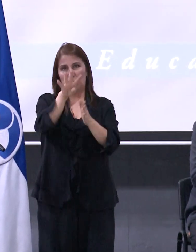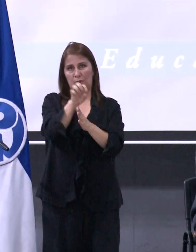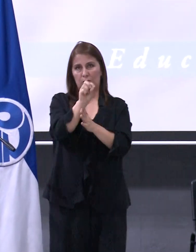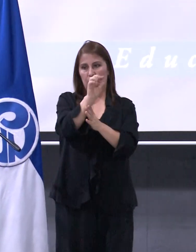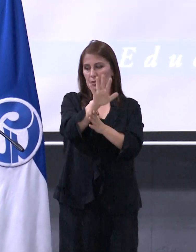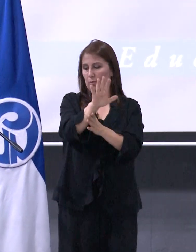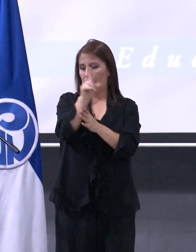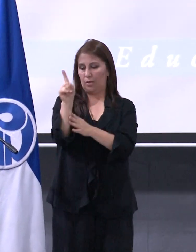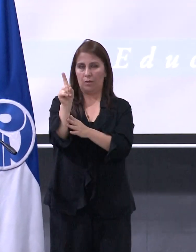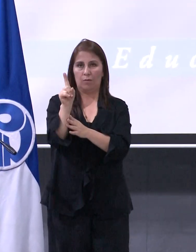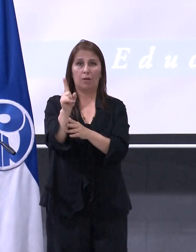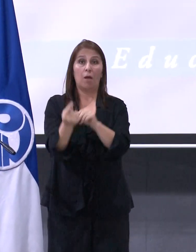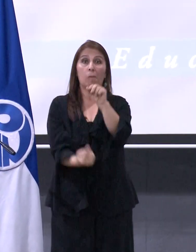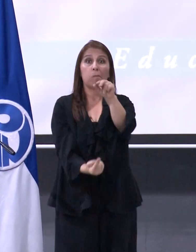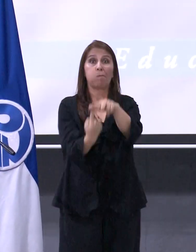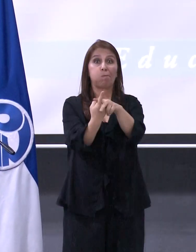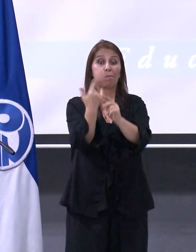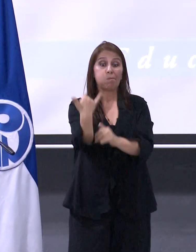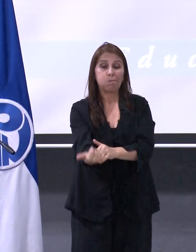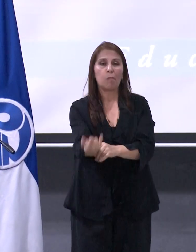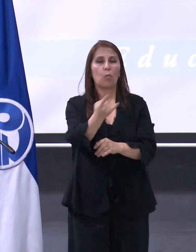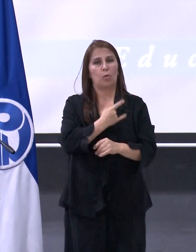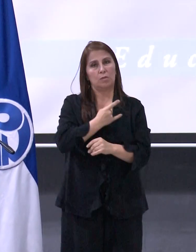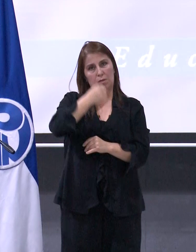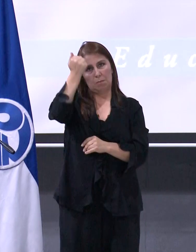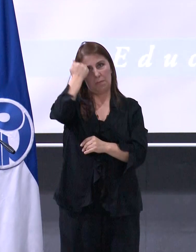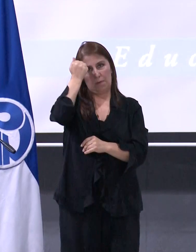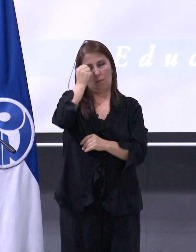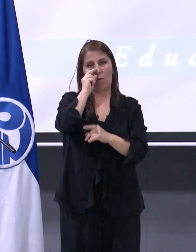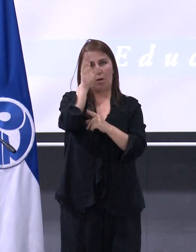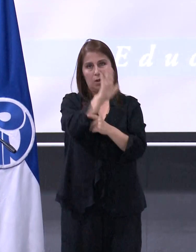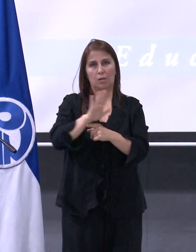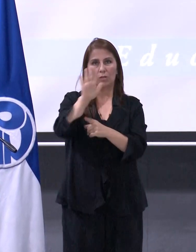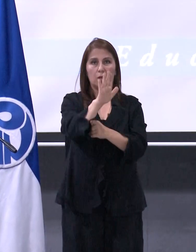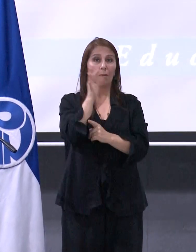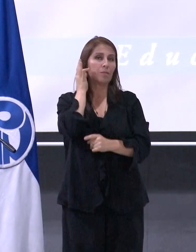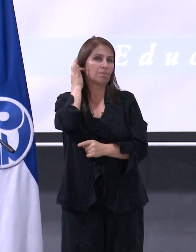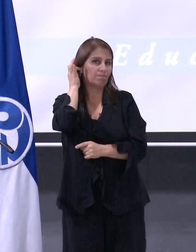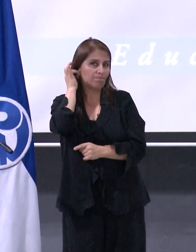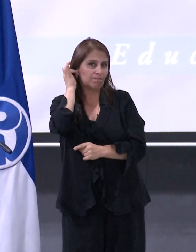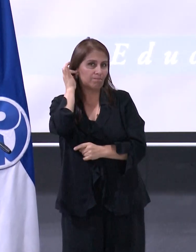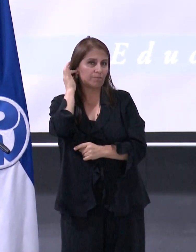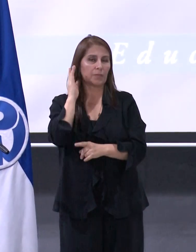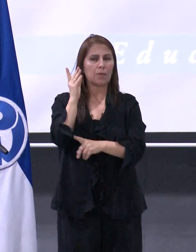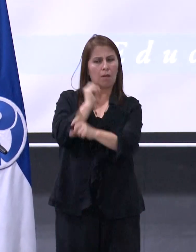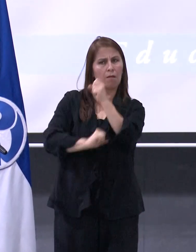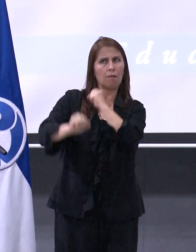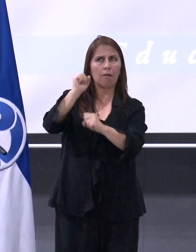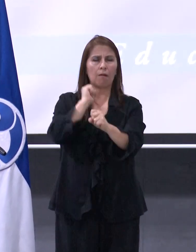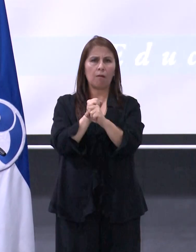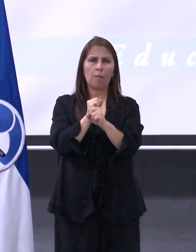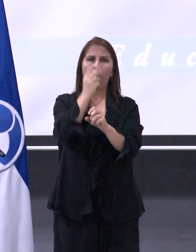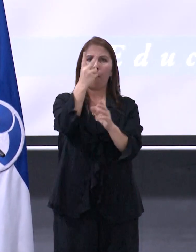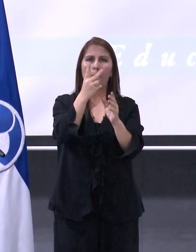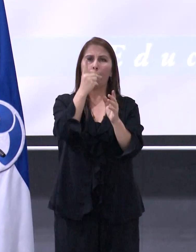empieza a surgir la universidad pedagógica nacional para señoritas en el año de